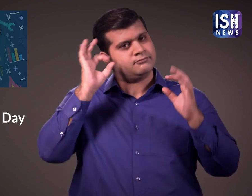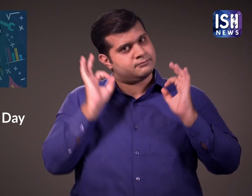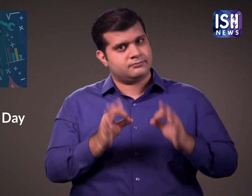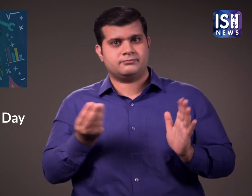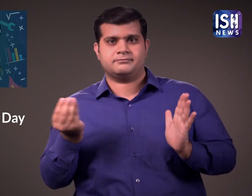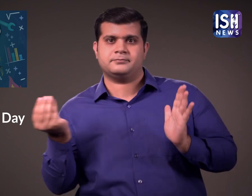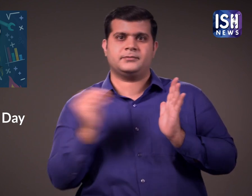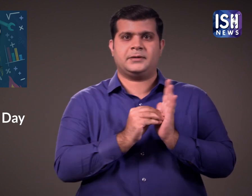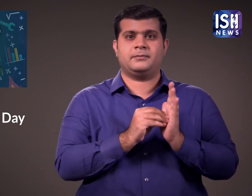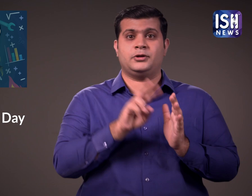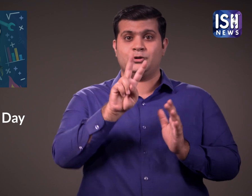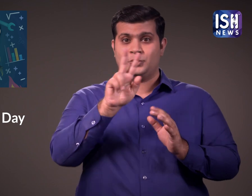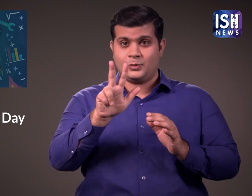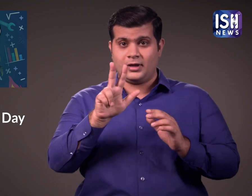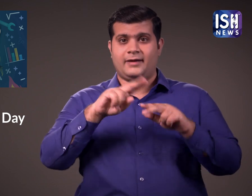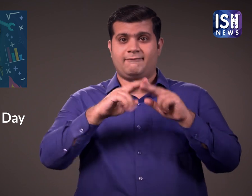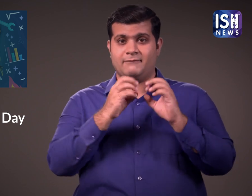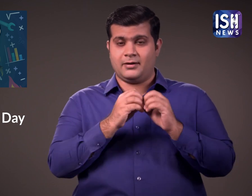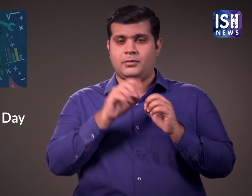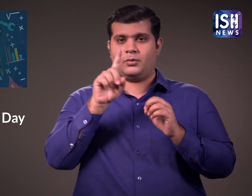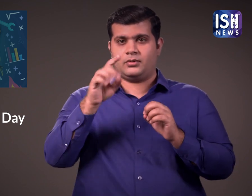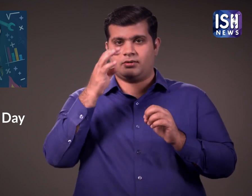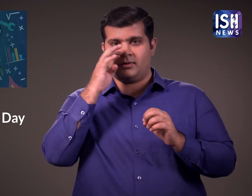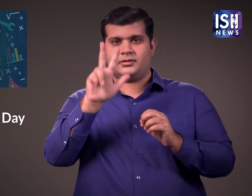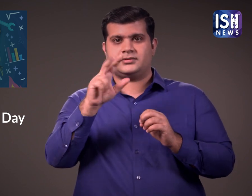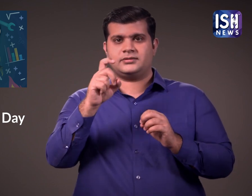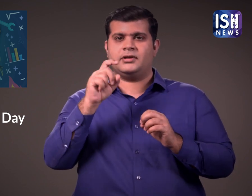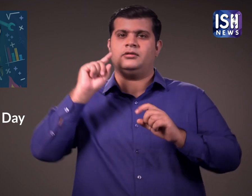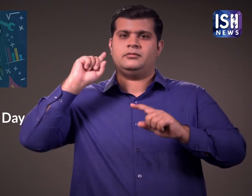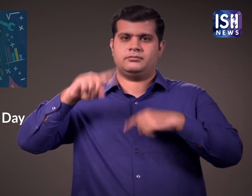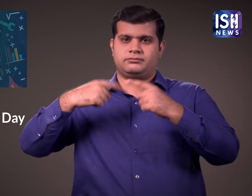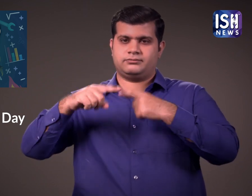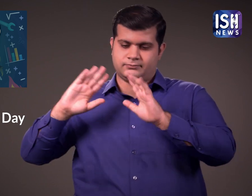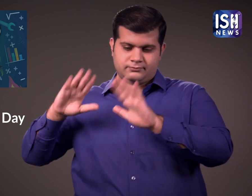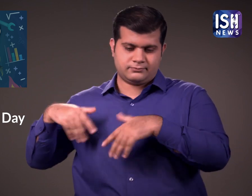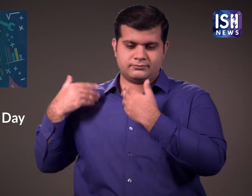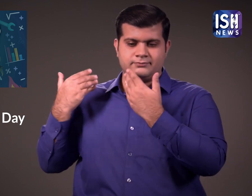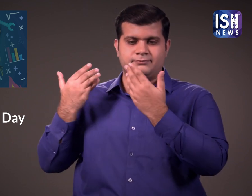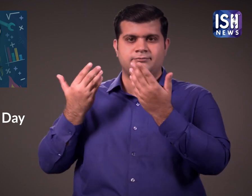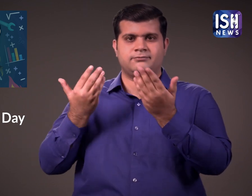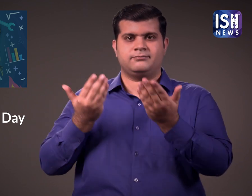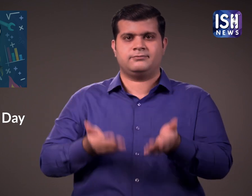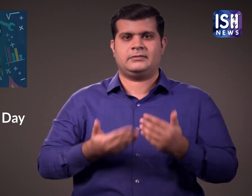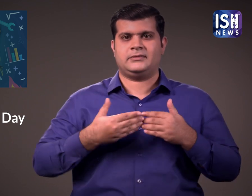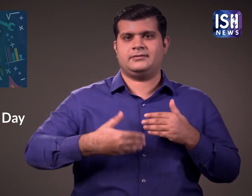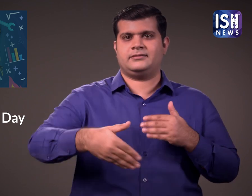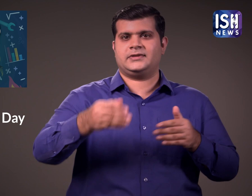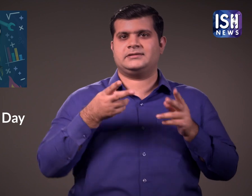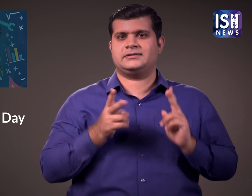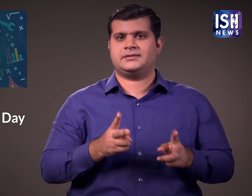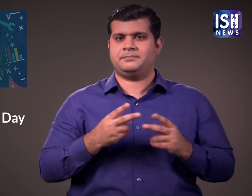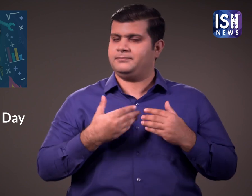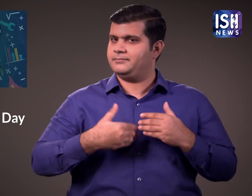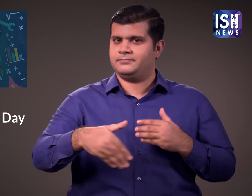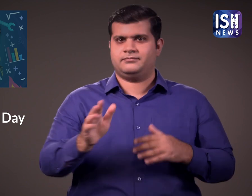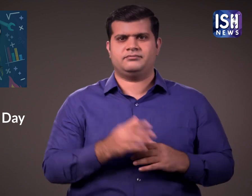पहला राष्ट्य विज्ञान दिवस 28 फरवरी 1987 को मनाया गया और उसके बाद इसे हर साल मनाया जाने लगा